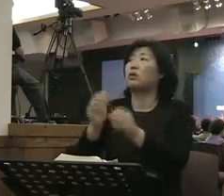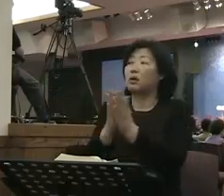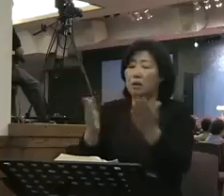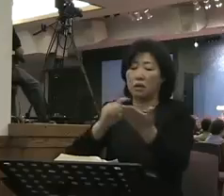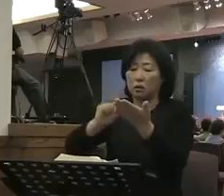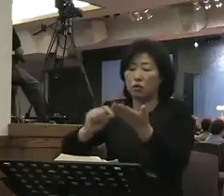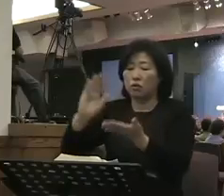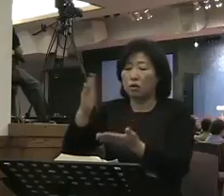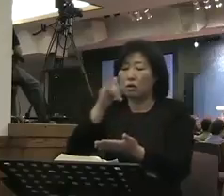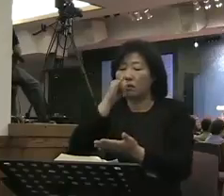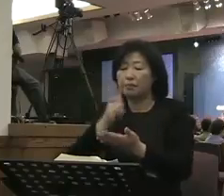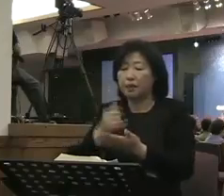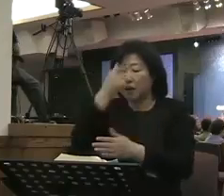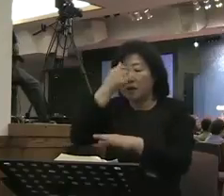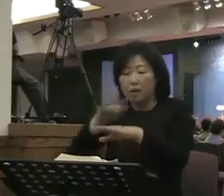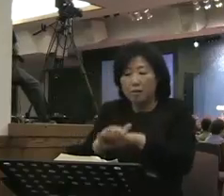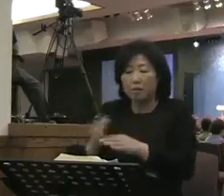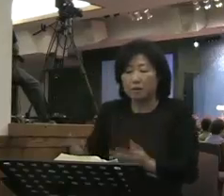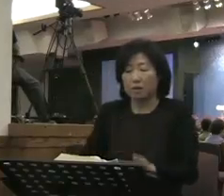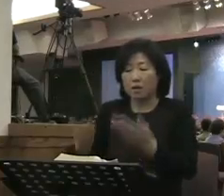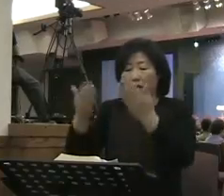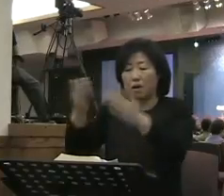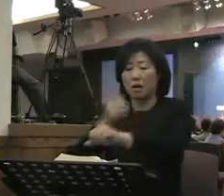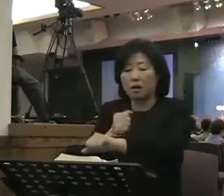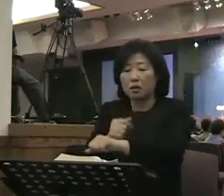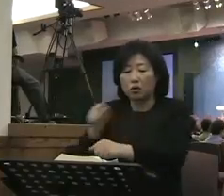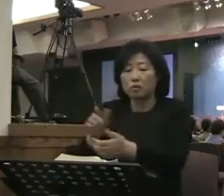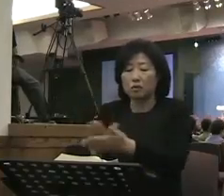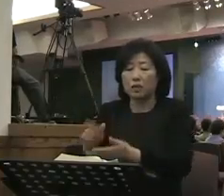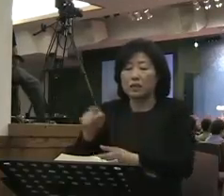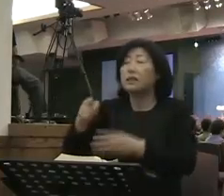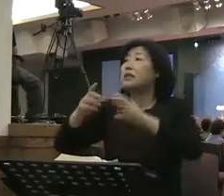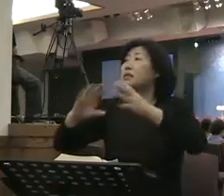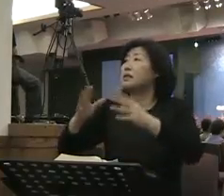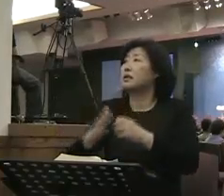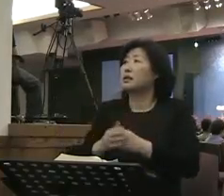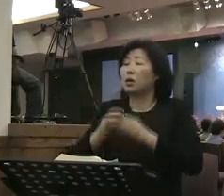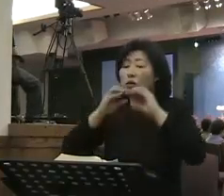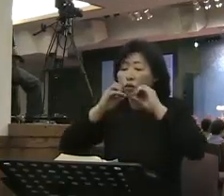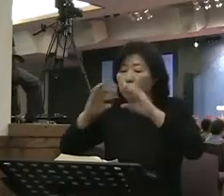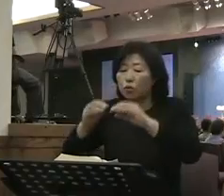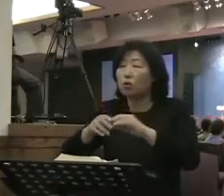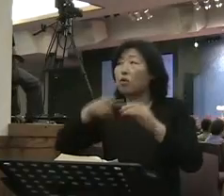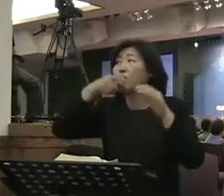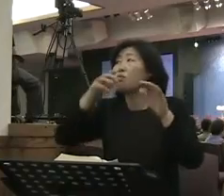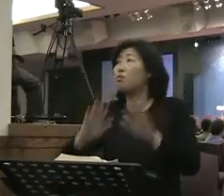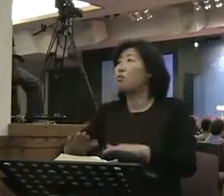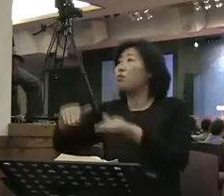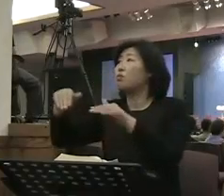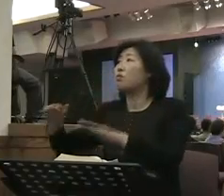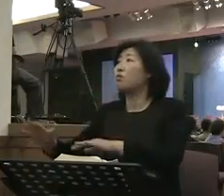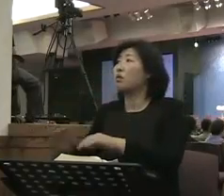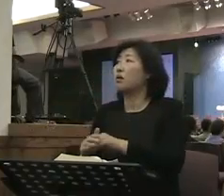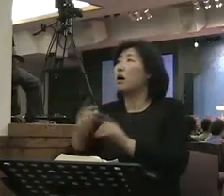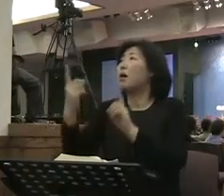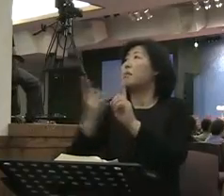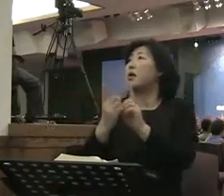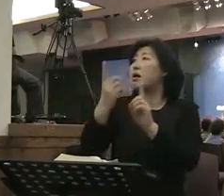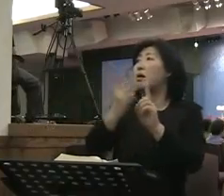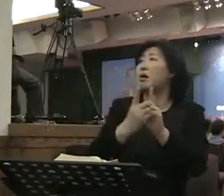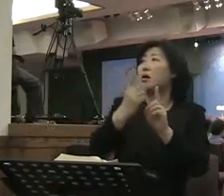예배 드려야 하는 것입니다. 그래서 이 세상에서 전도의 물결을 가장 막는 것은